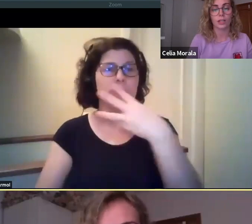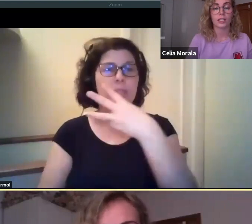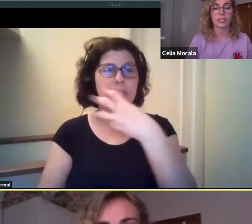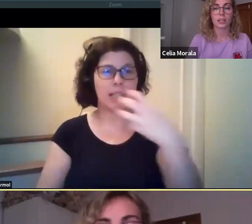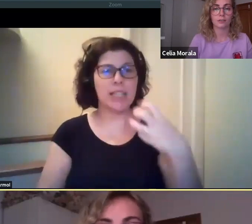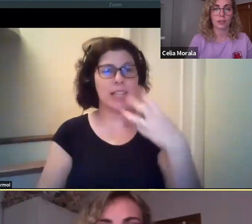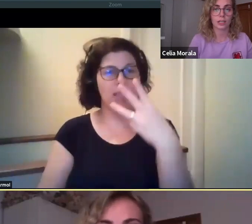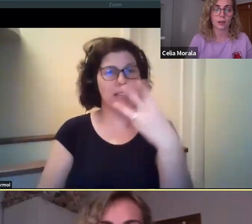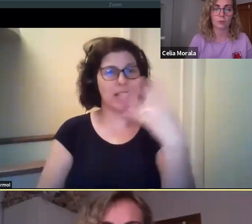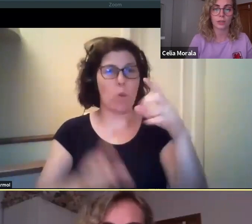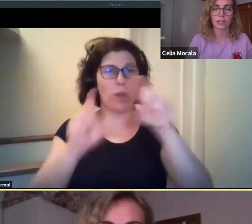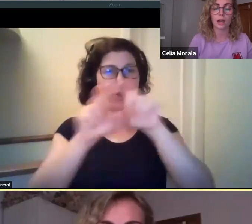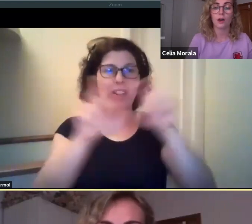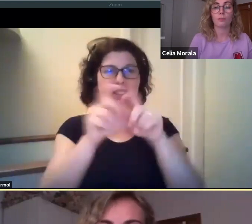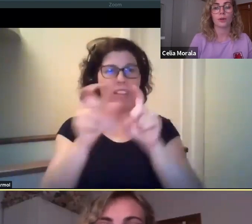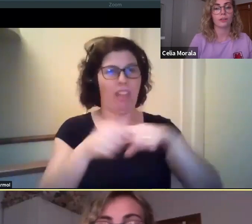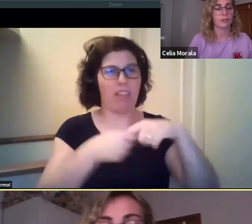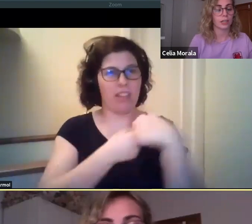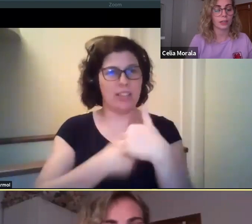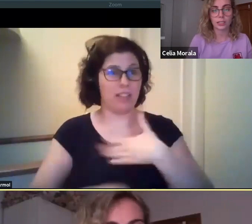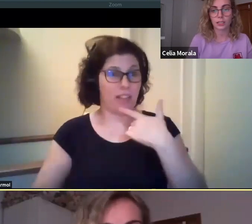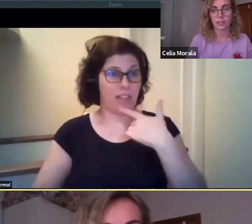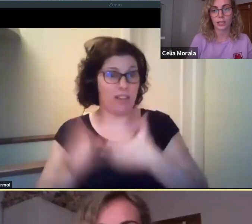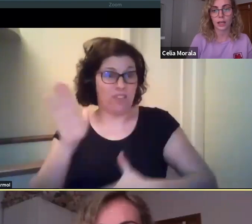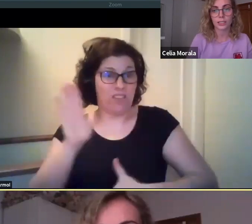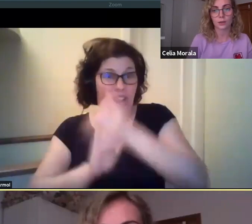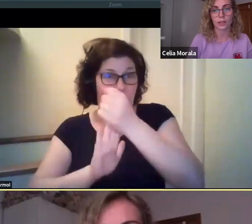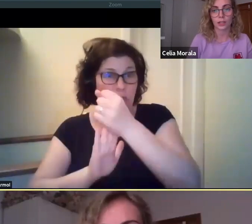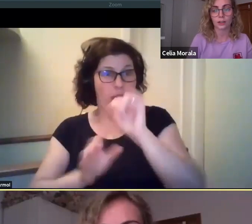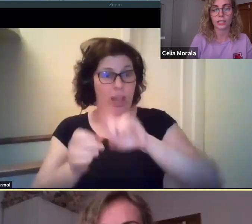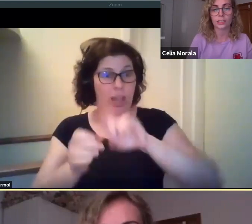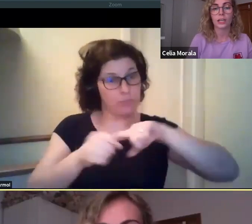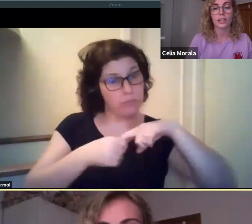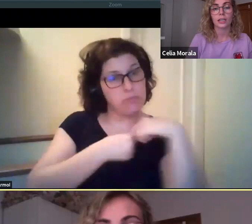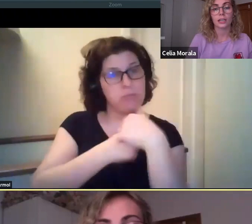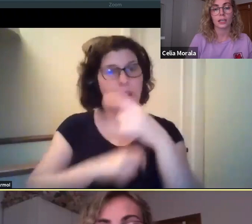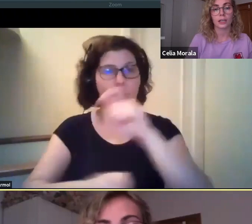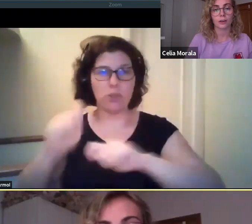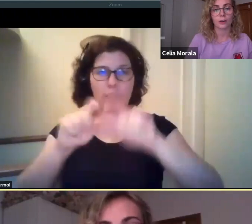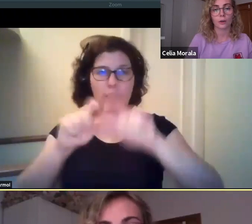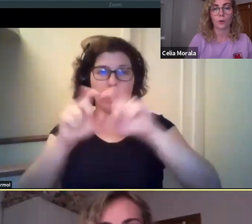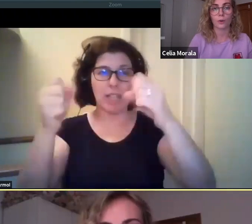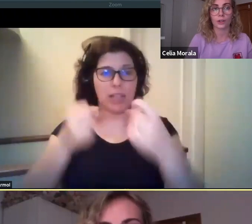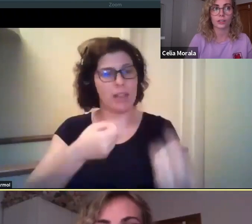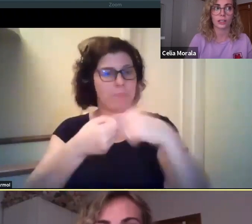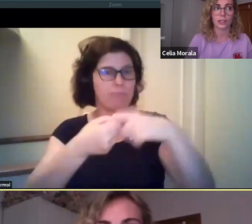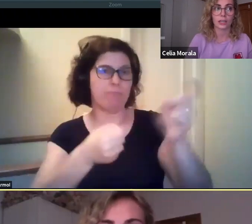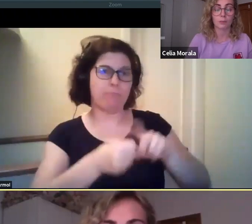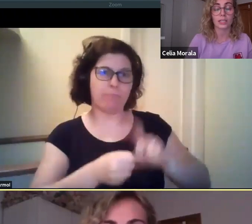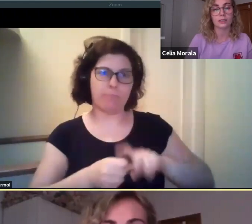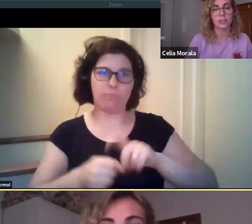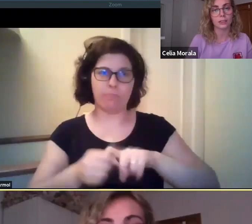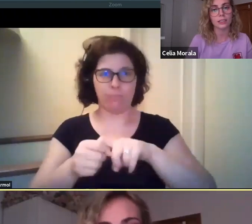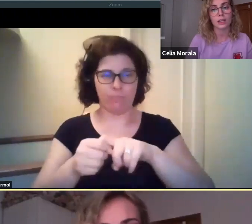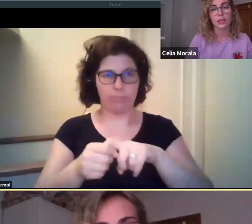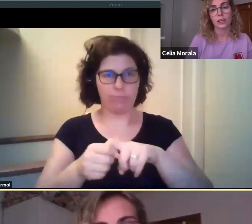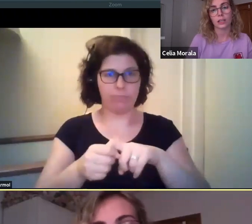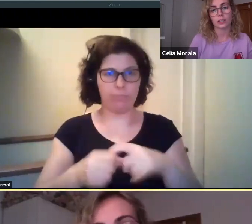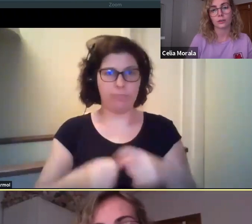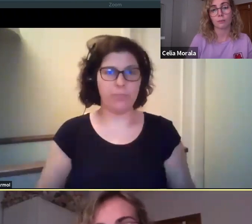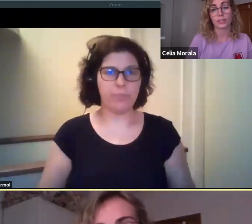miembros. Es decir, FEDER está compuesta por diferentes entidades y asociaciones cuyos